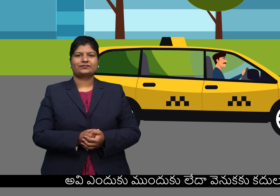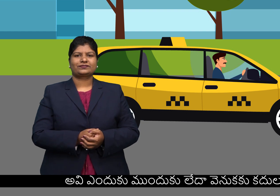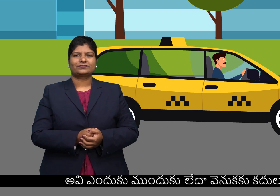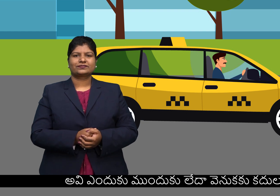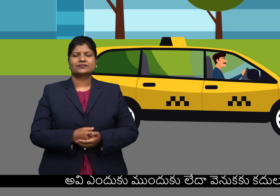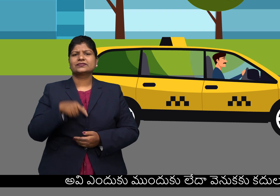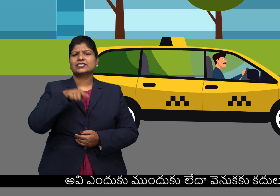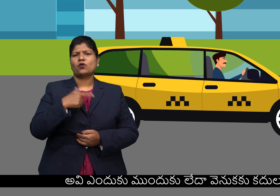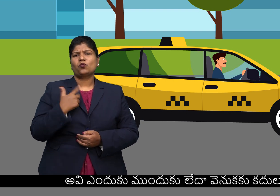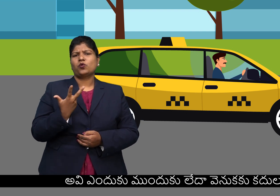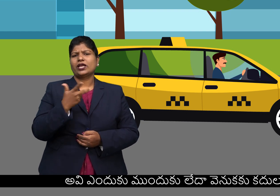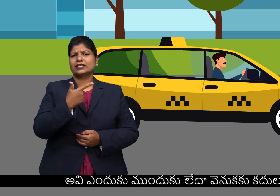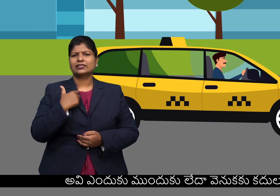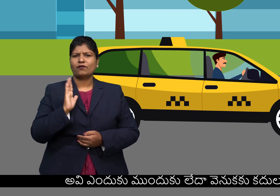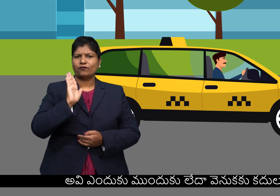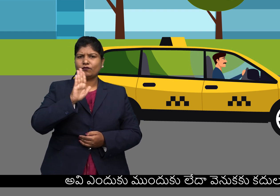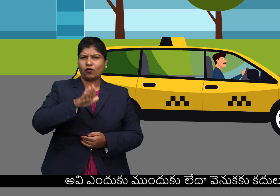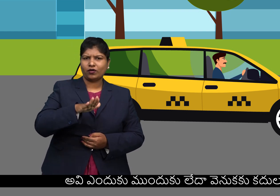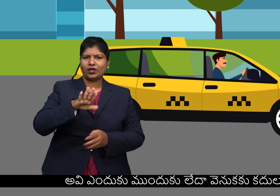అవి ఎందుకు ముందుకు లేదా వెనుకకు కదులుతాయి?